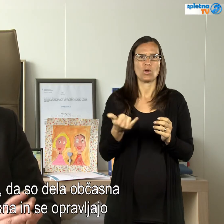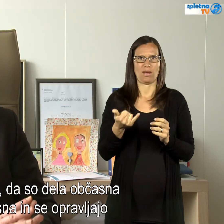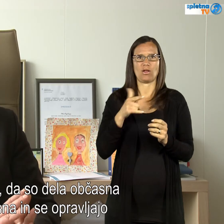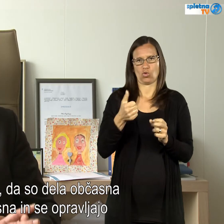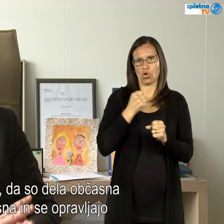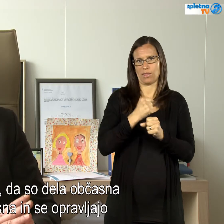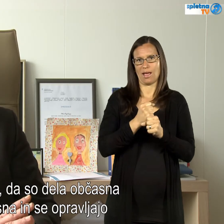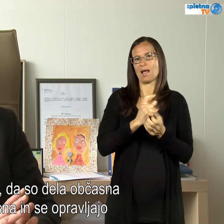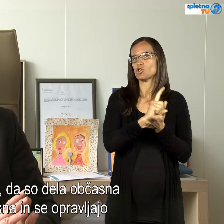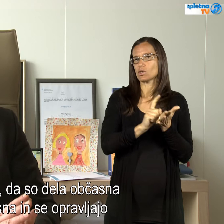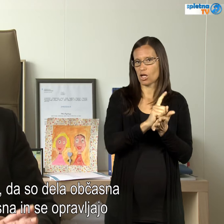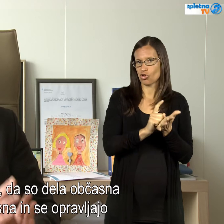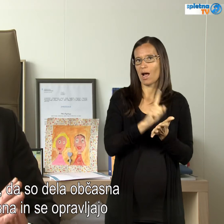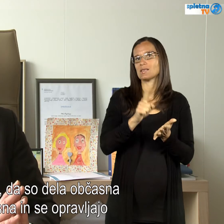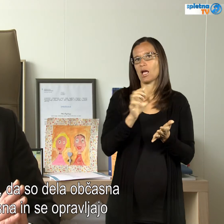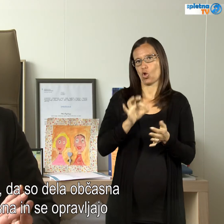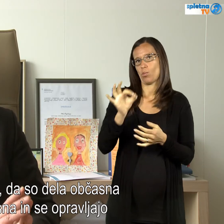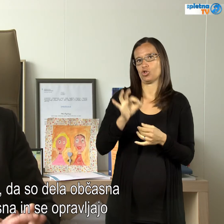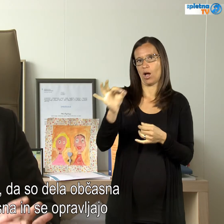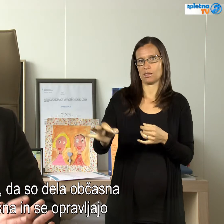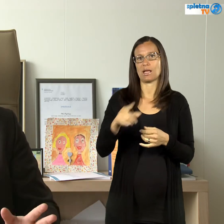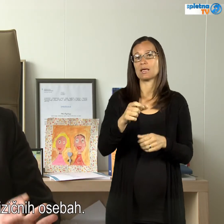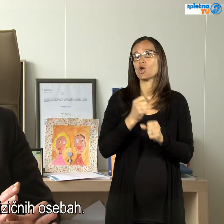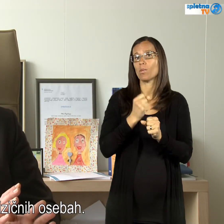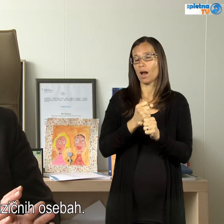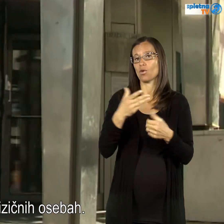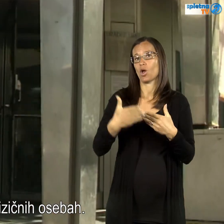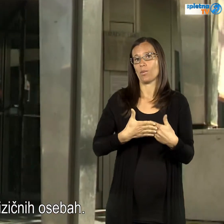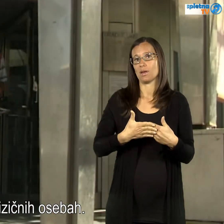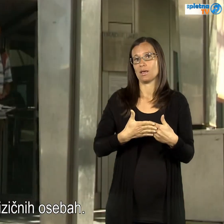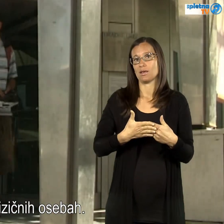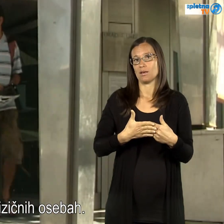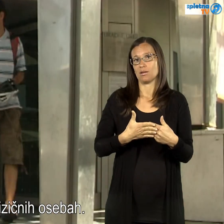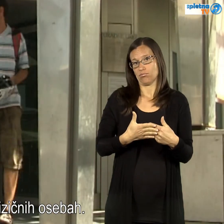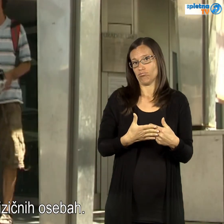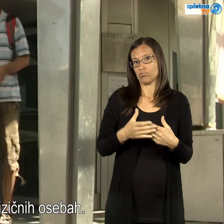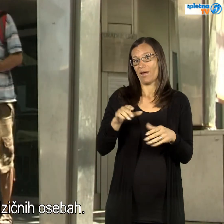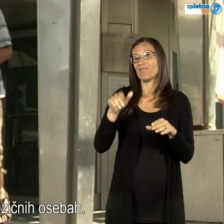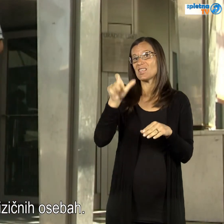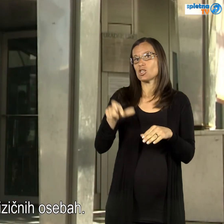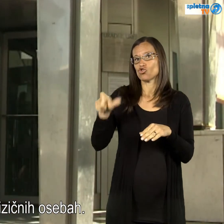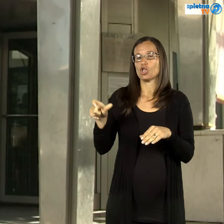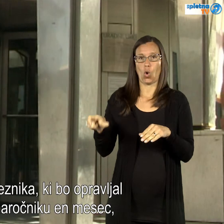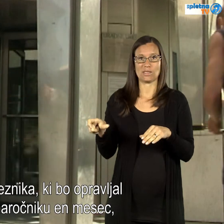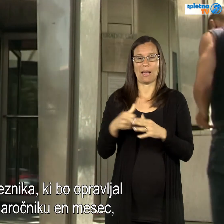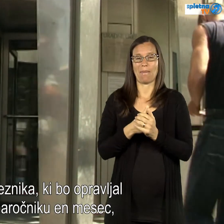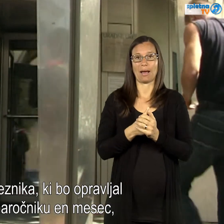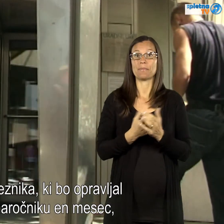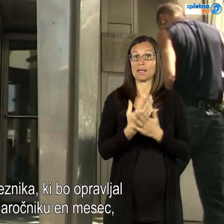dela, ki so začasna in občasna in ki se opravljajo pri fizičnih osebah. Za posameznika, ki